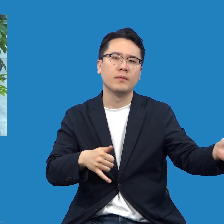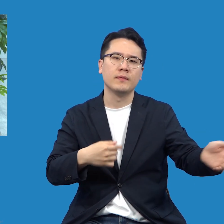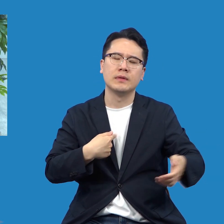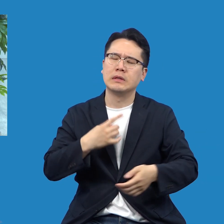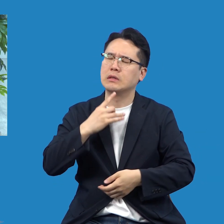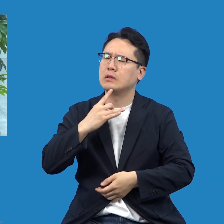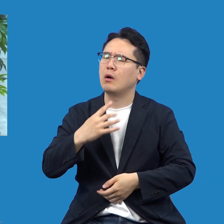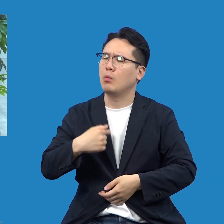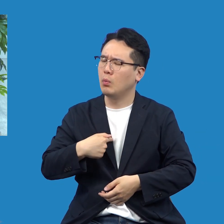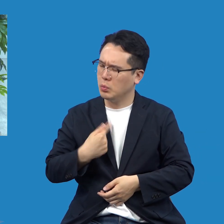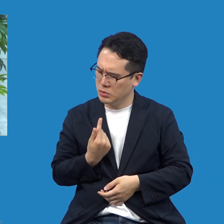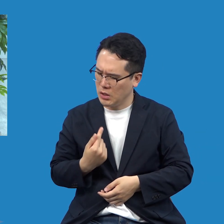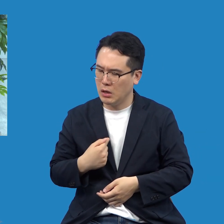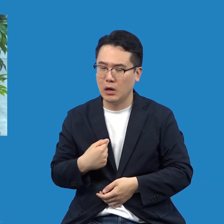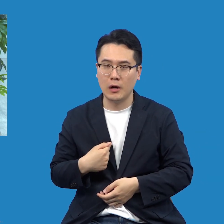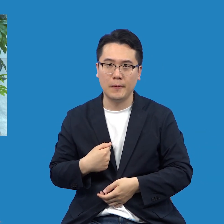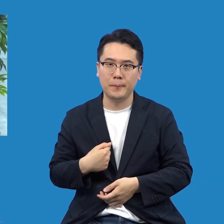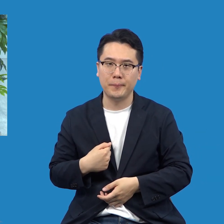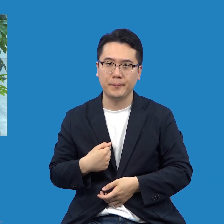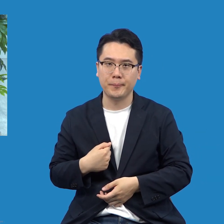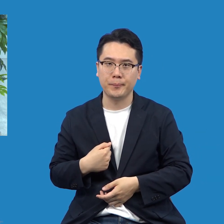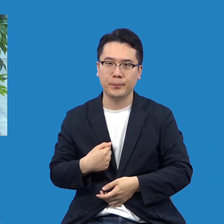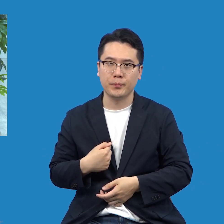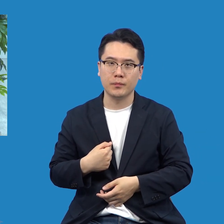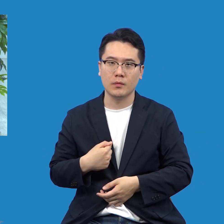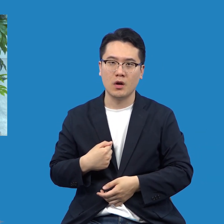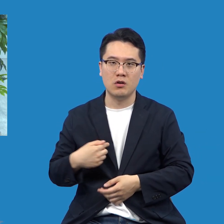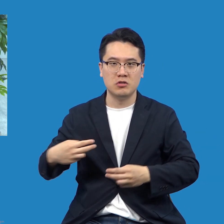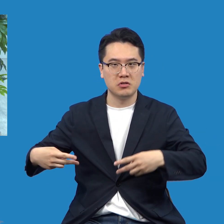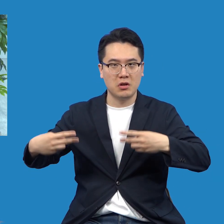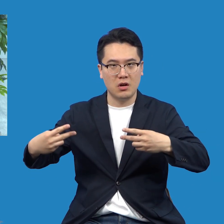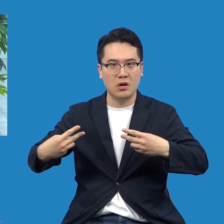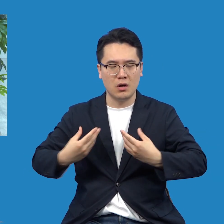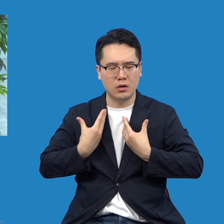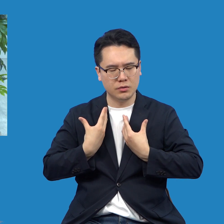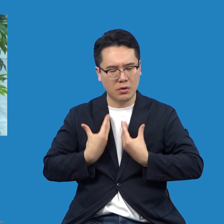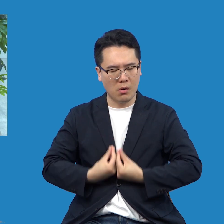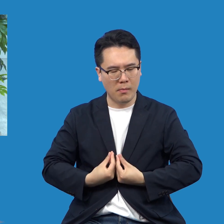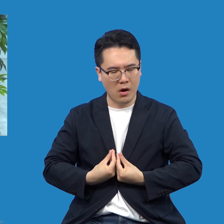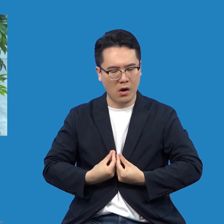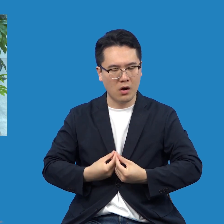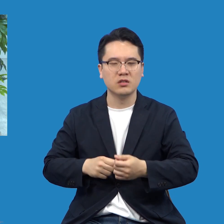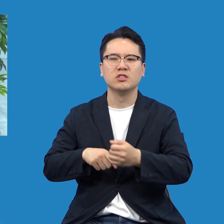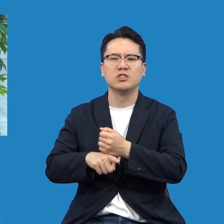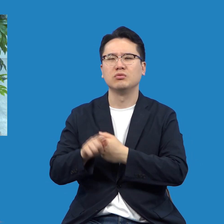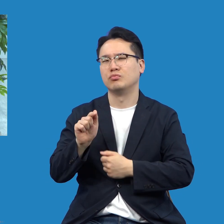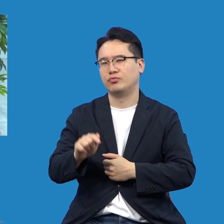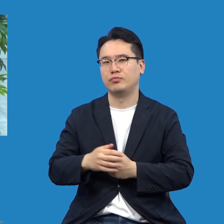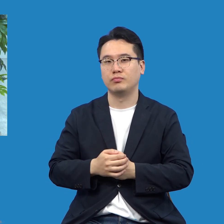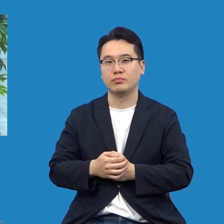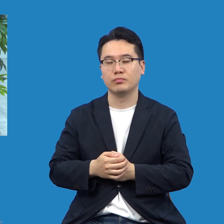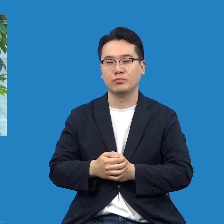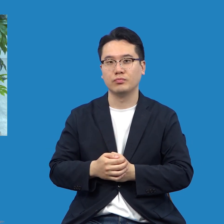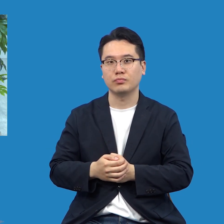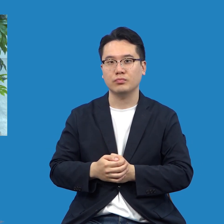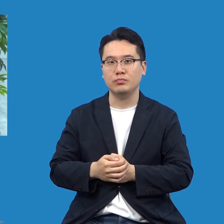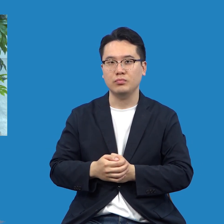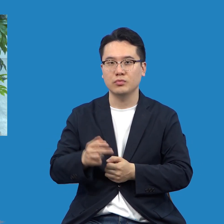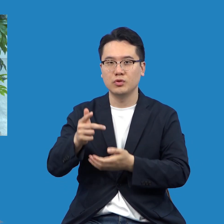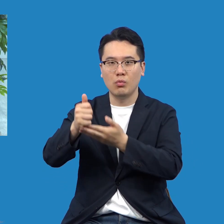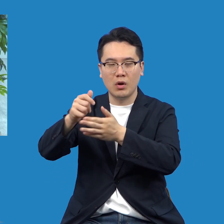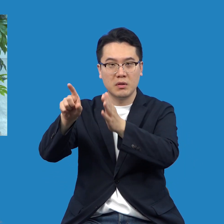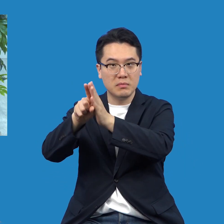남았나이다. 이게 엘리야가 절망하게 된 이유였어요. 야훼 신앙의 대가 끊어질